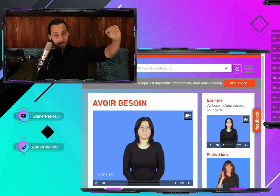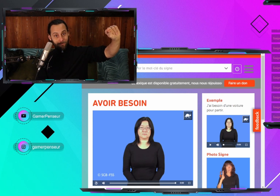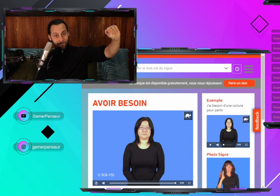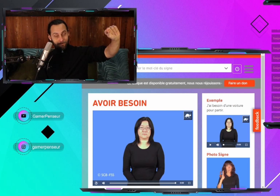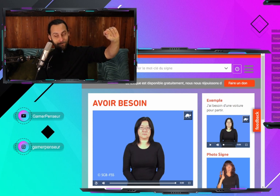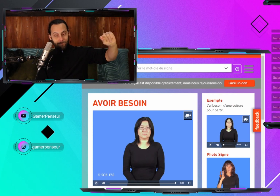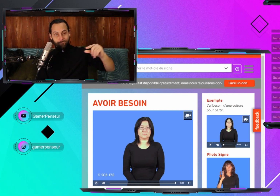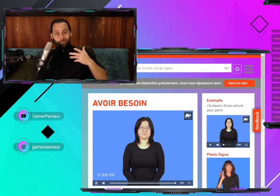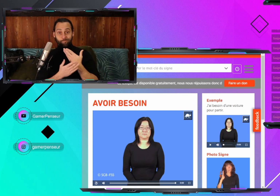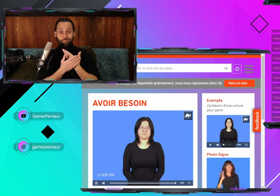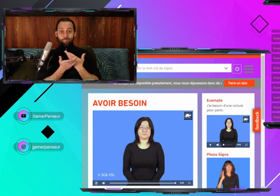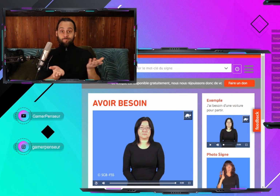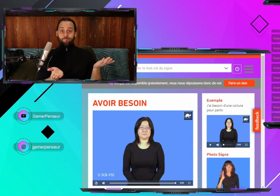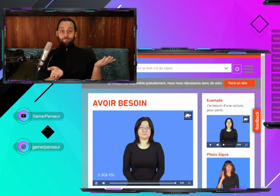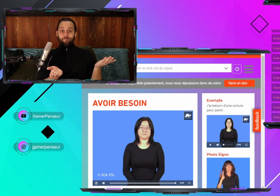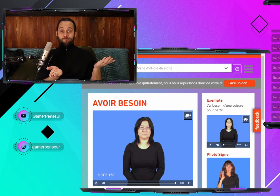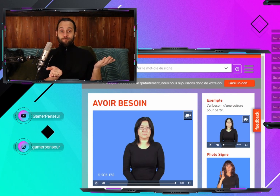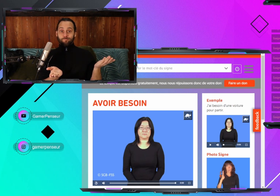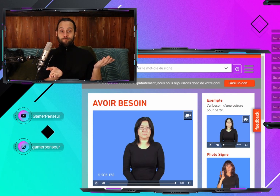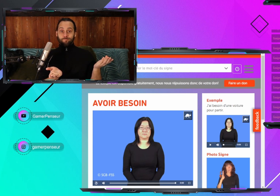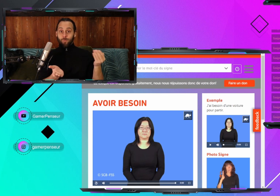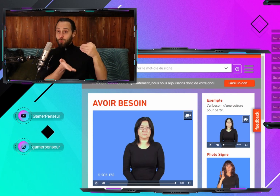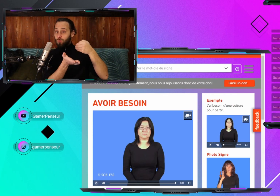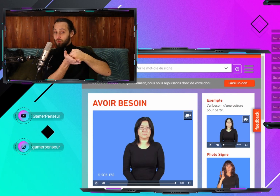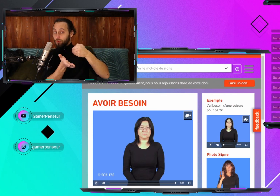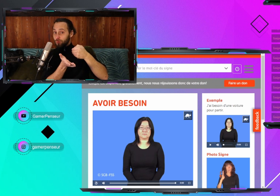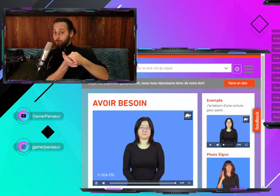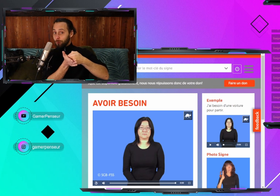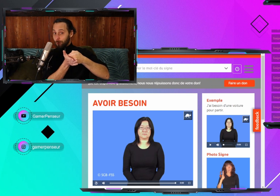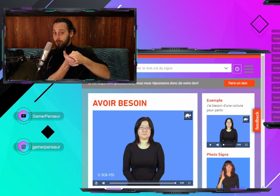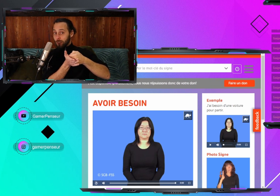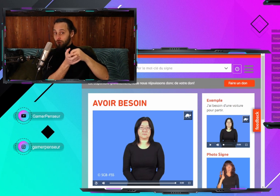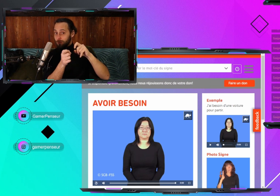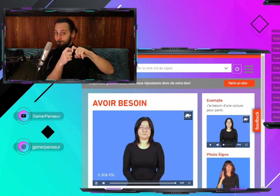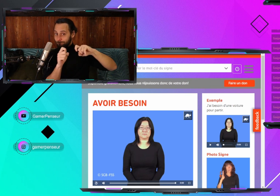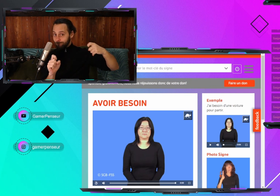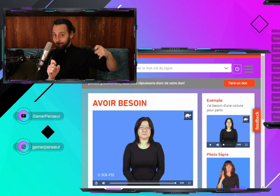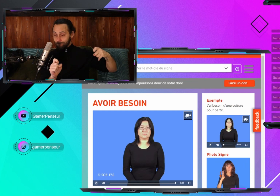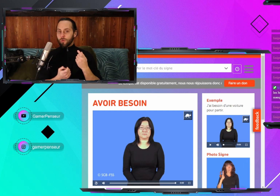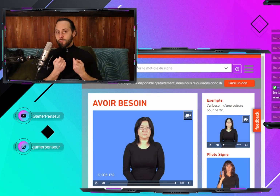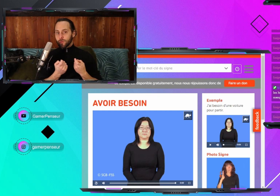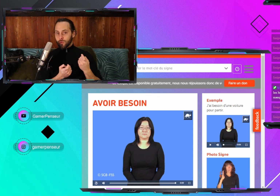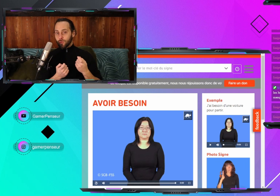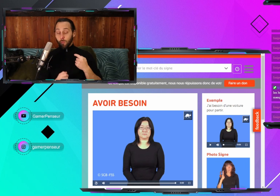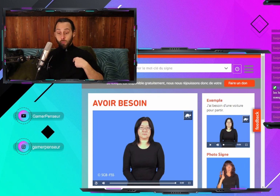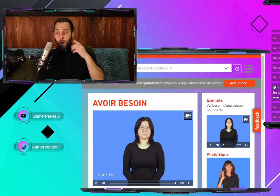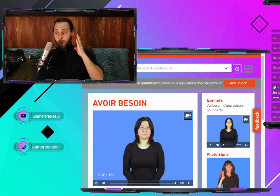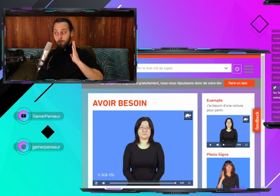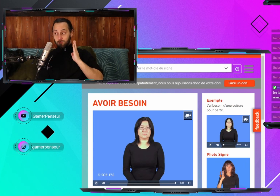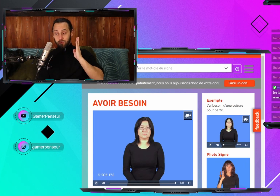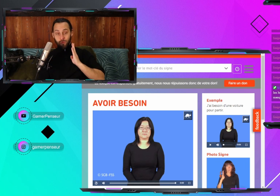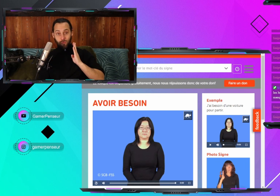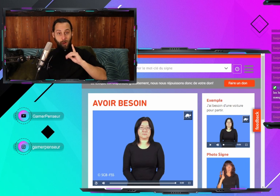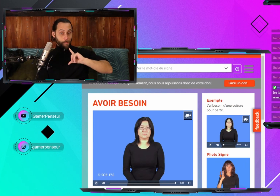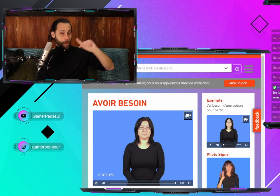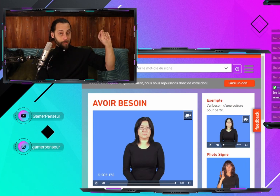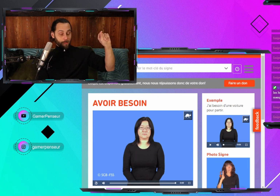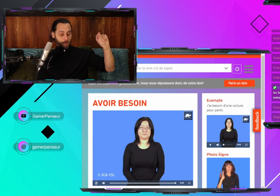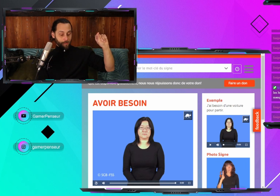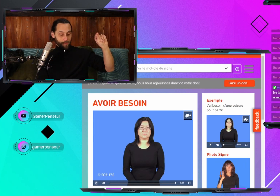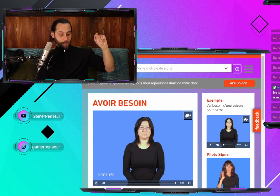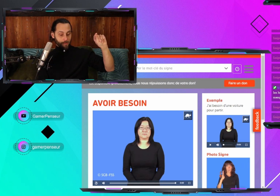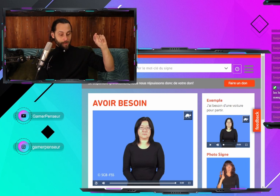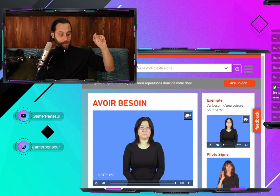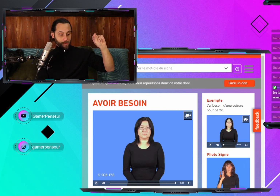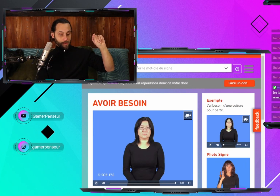part. Tu veux proposer quelque chose? une voiture, moi, besoin